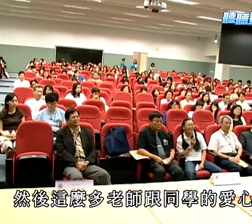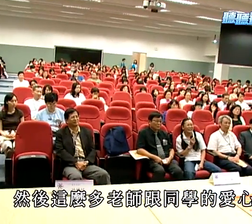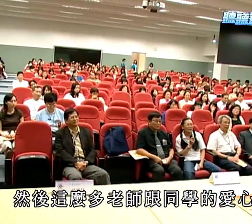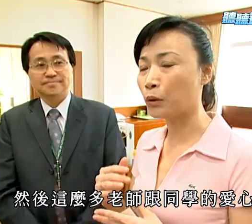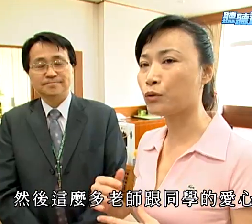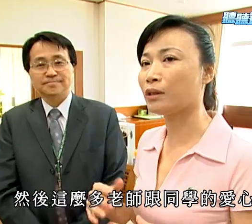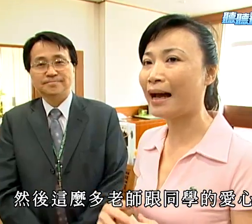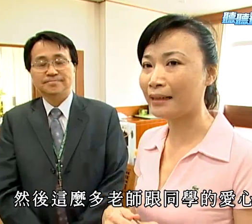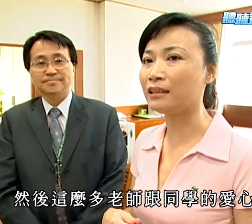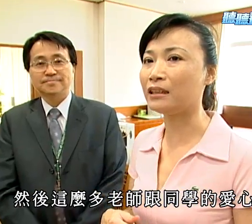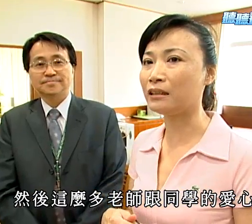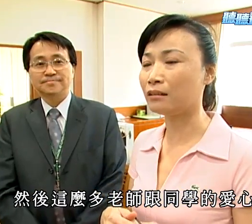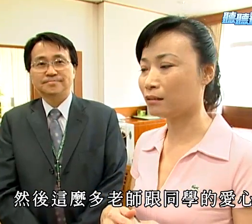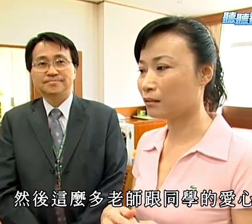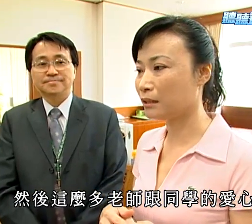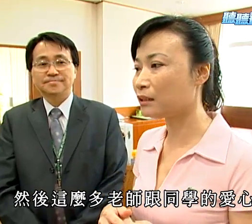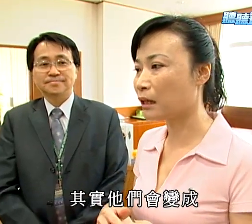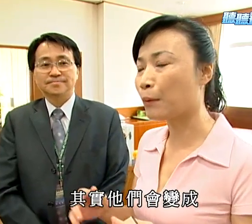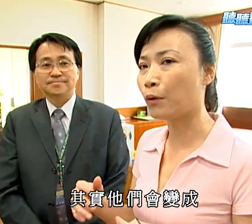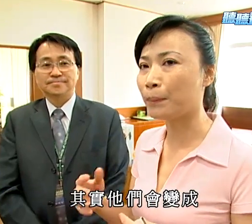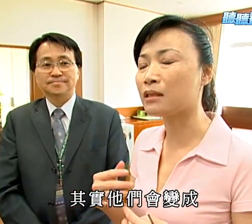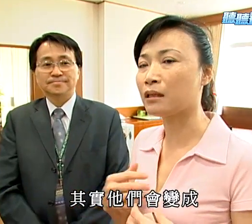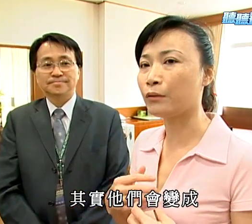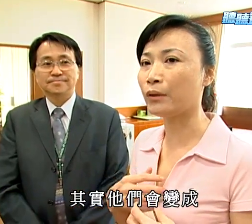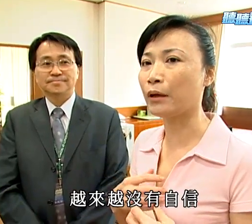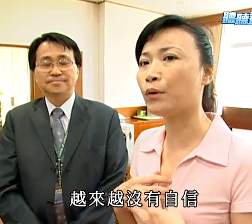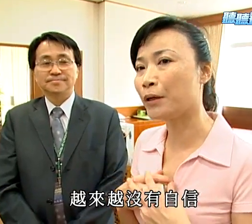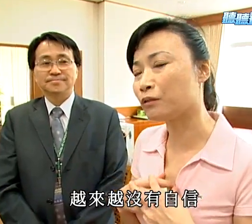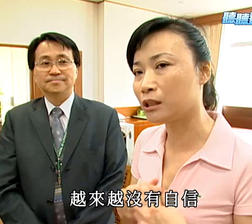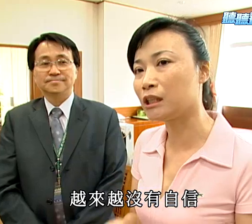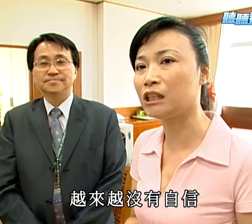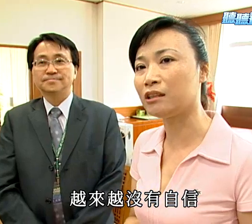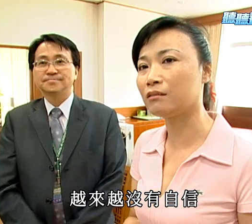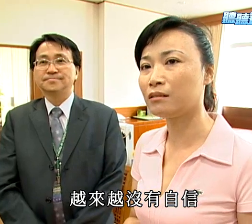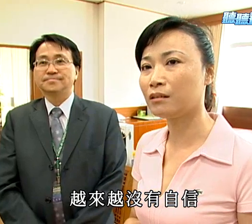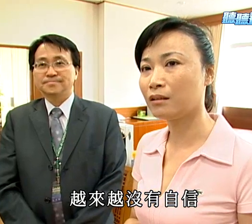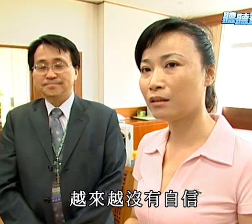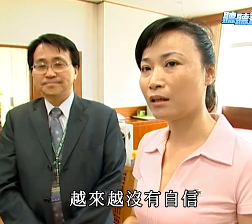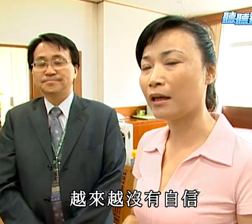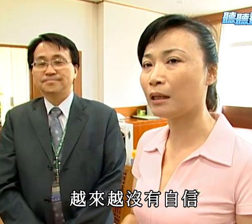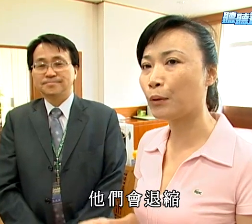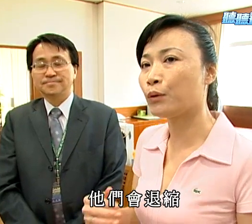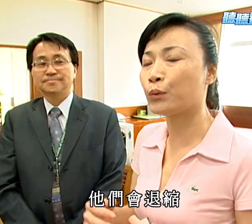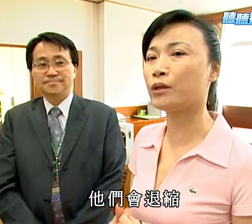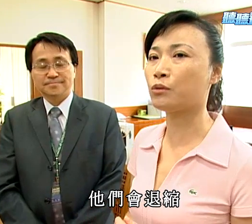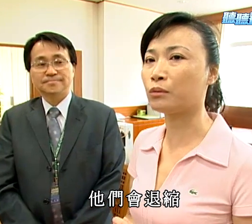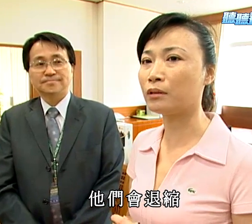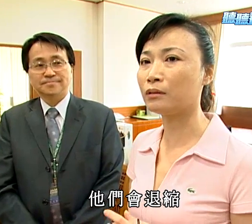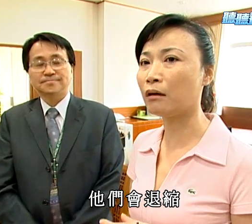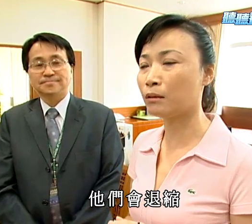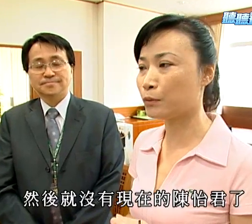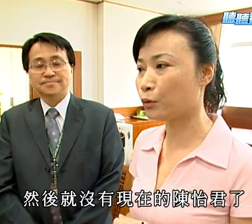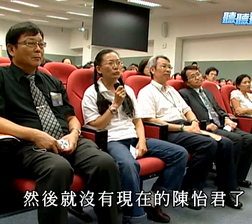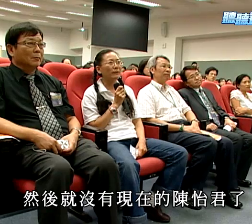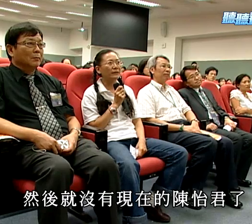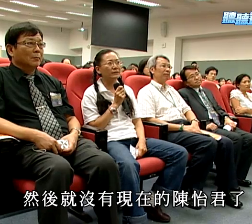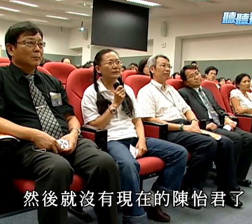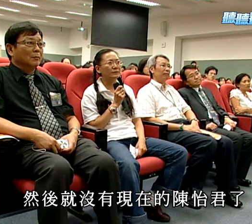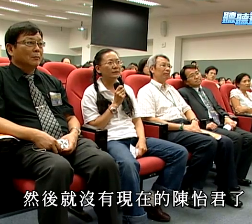跟同学的爱心，其实他们会变成越来越没有自信，他们会退缩，然后就没有现在